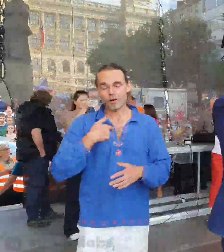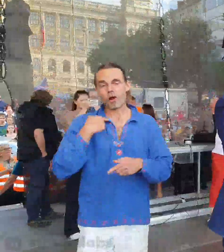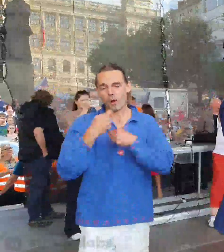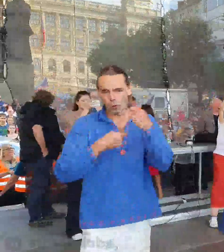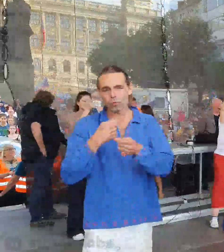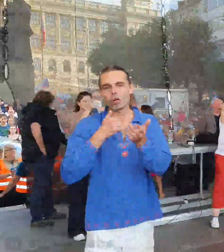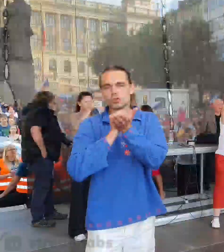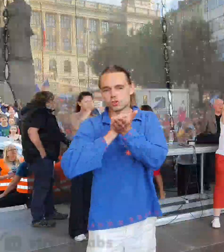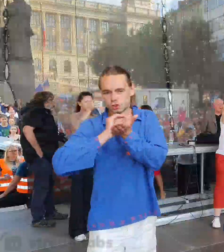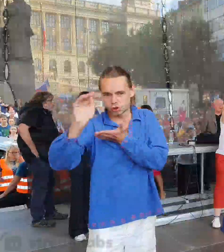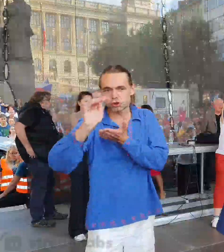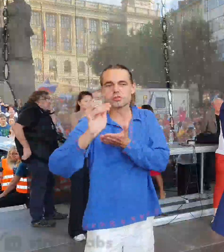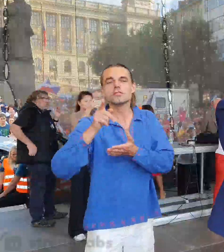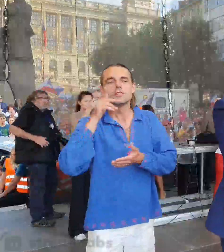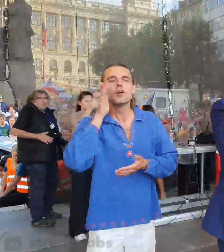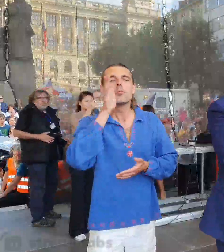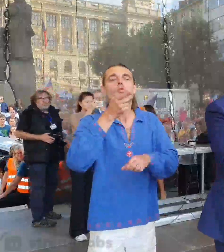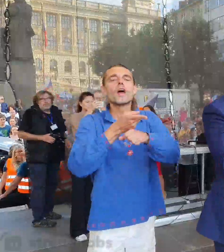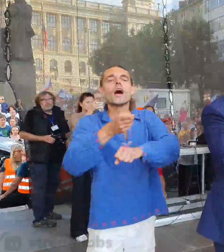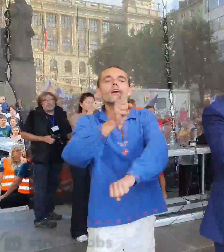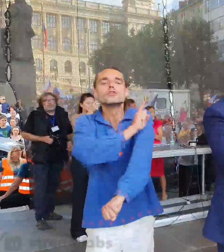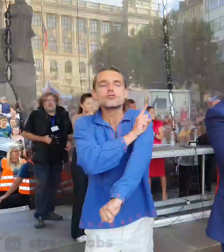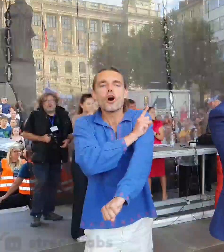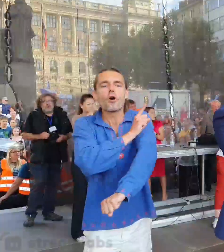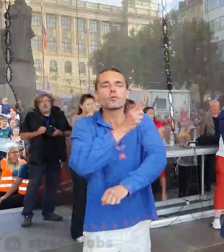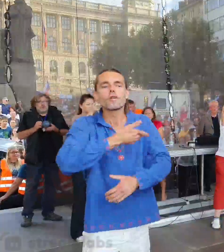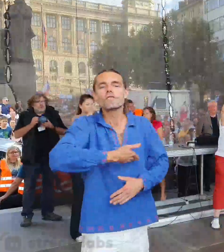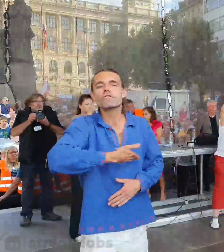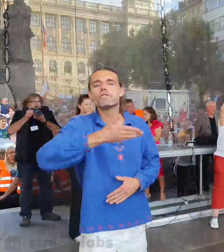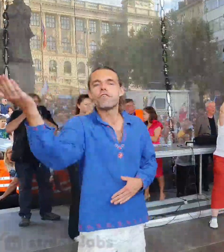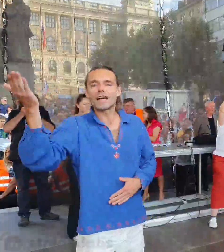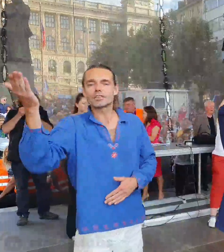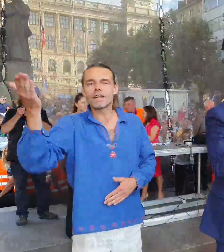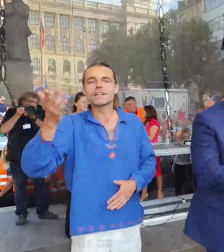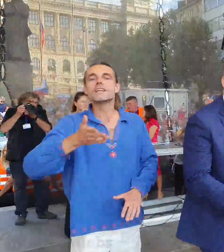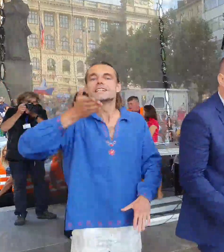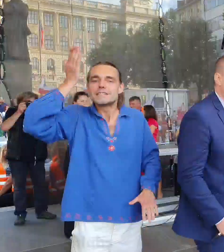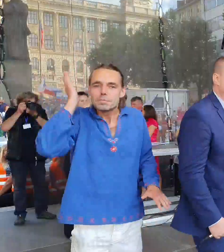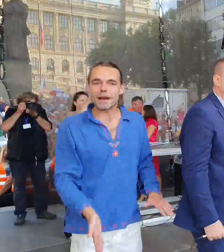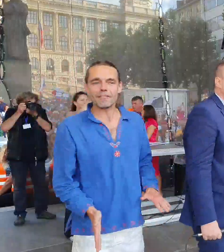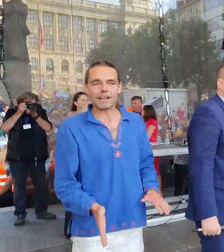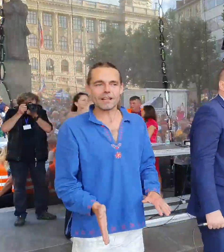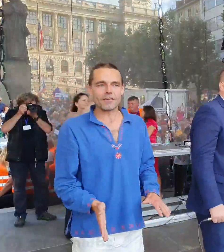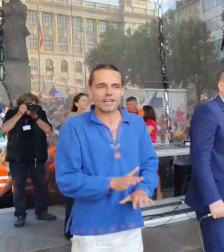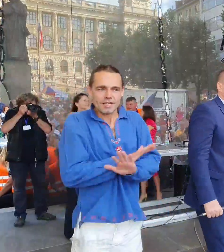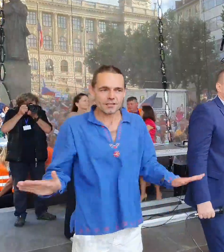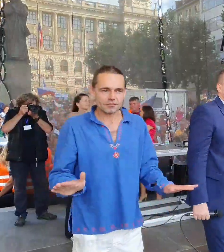proces před nezávislým soudcem. Jinými slovy, dopřejeme jim spravedlnost.